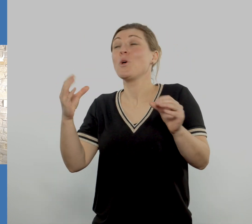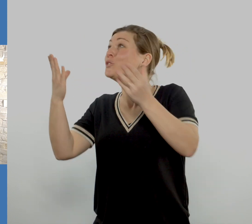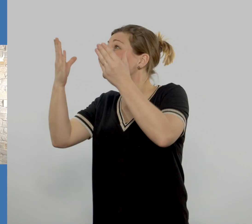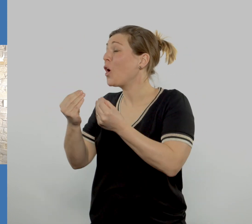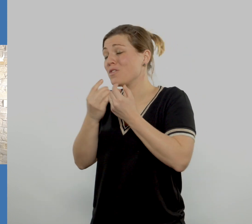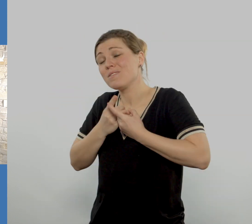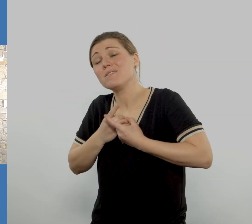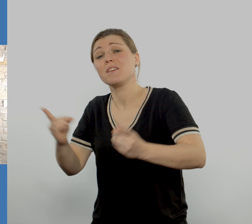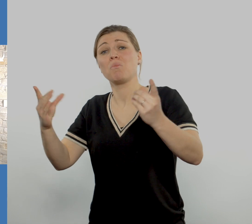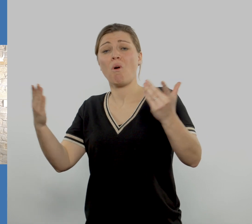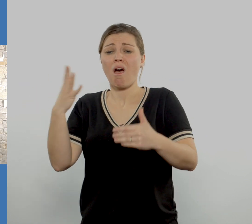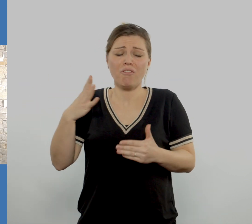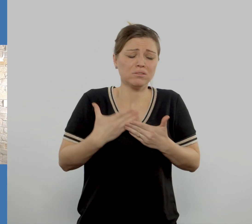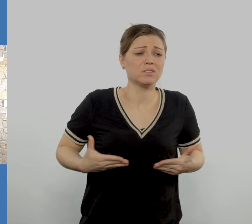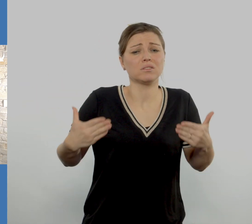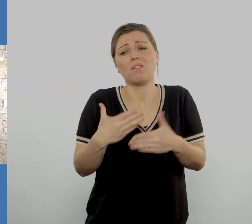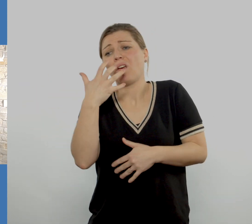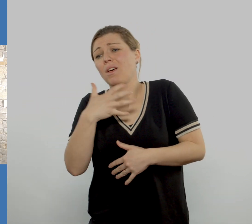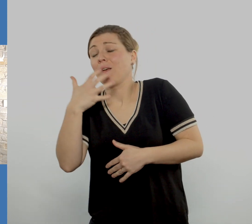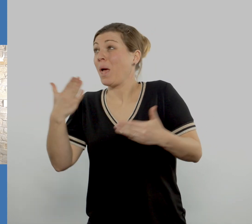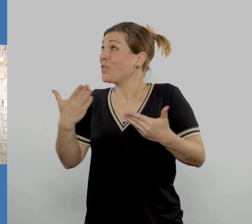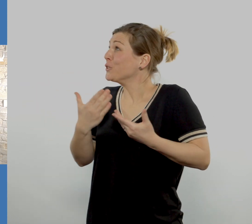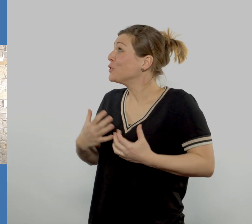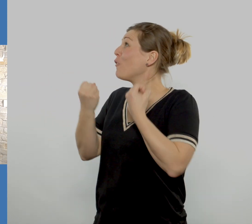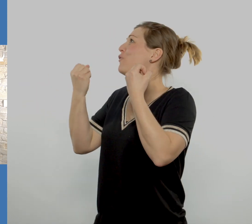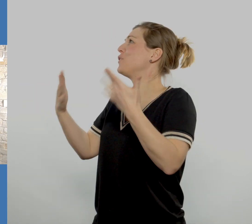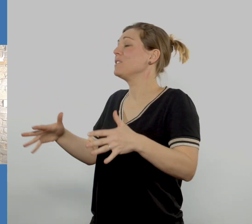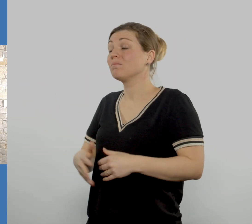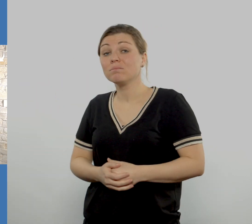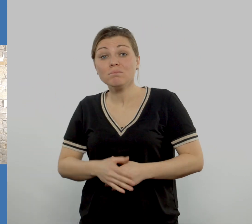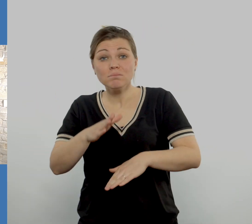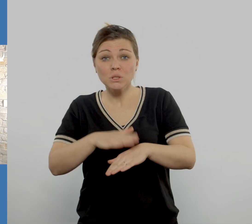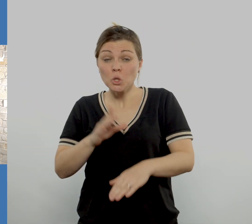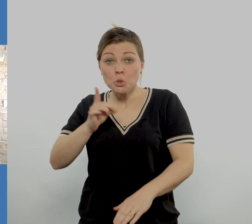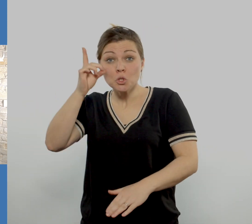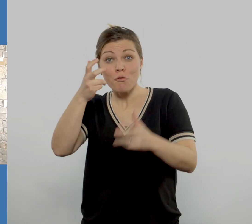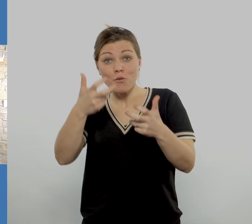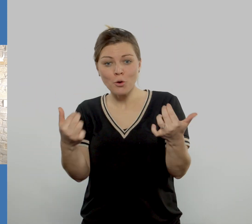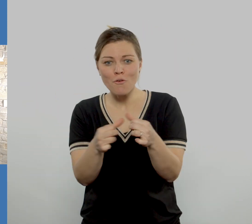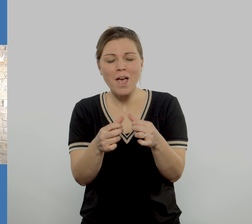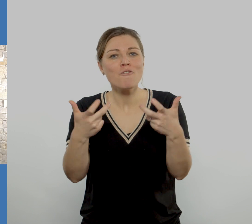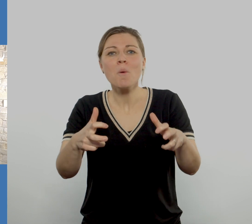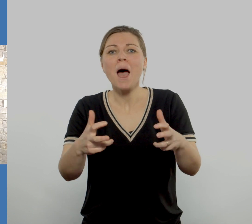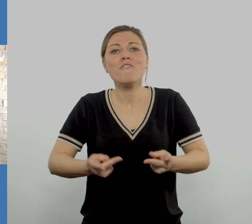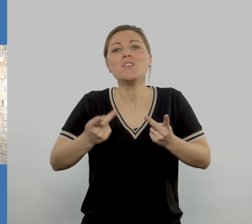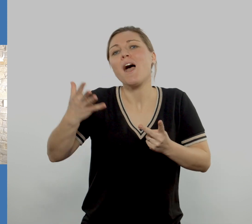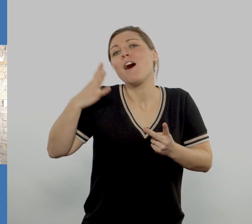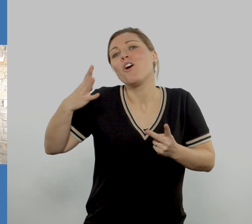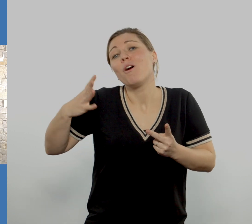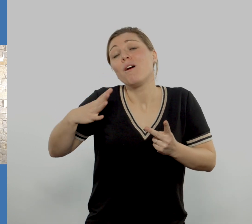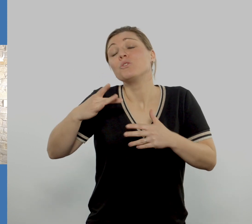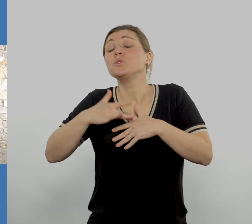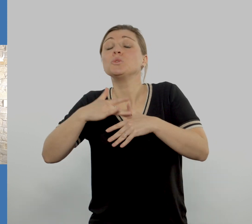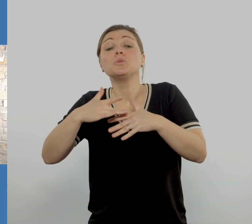m'a libéré de ma condition d'autrefois. » Et puis, le but de Dieu, le désir de Dieu, c'est pas juste de vous délivrer de votre vie passée,